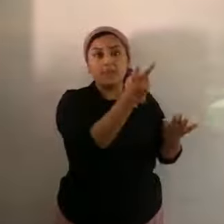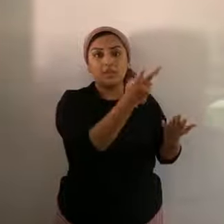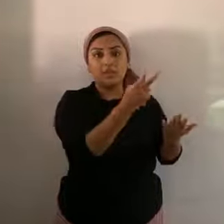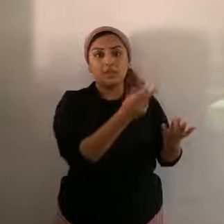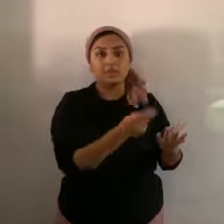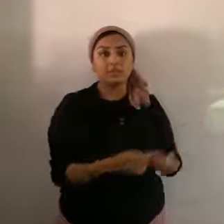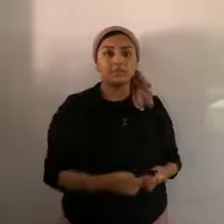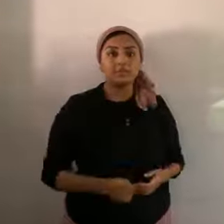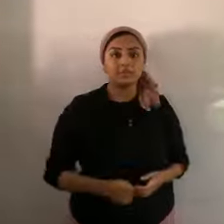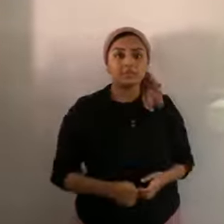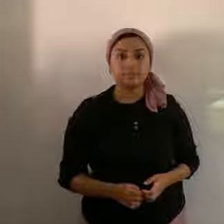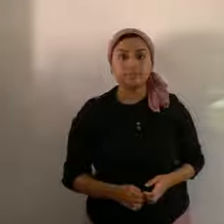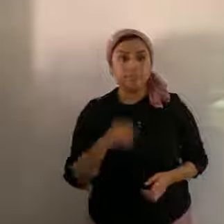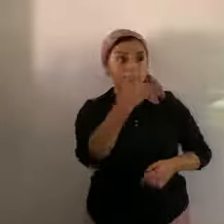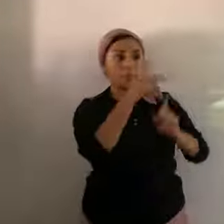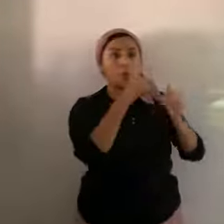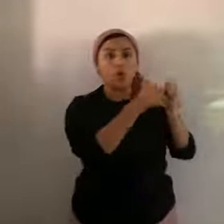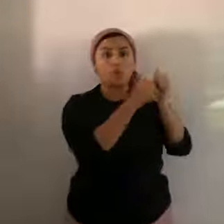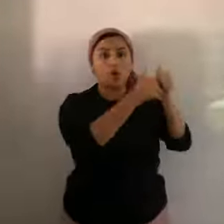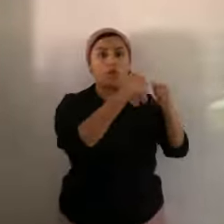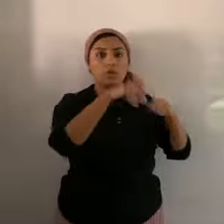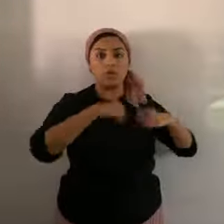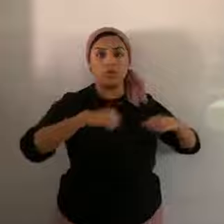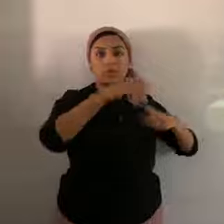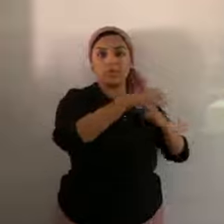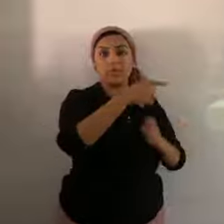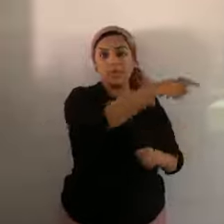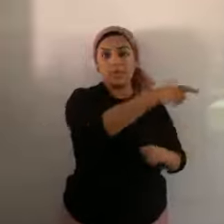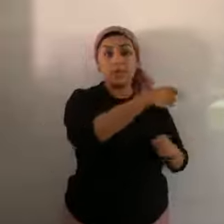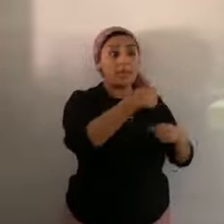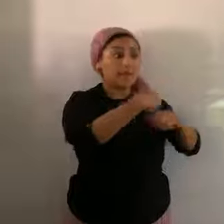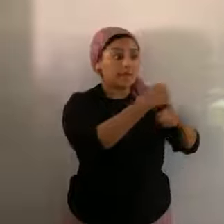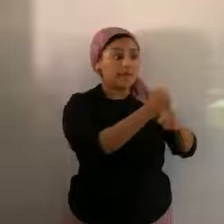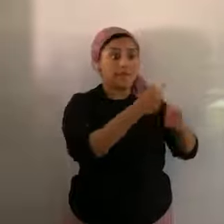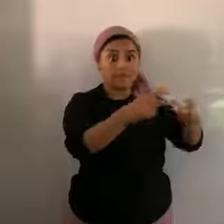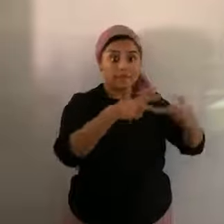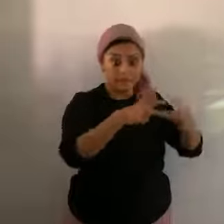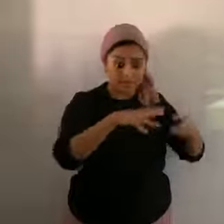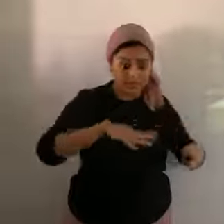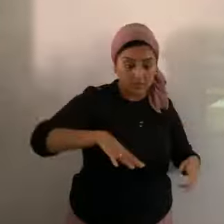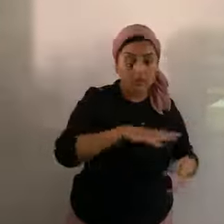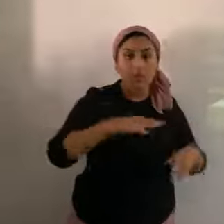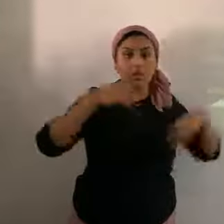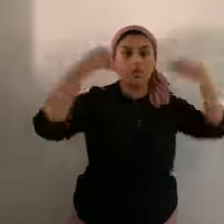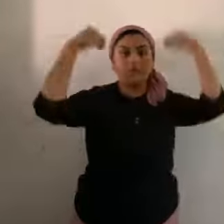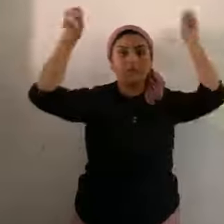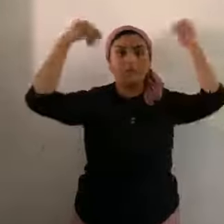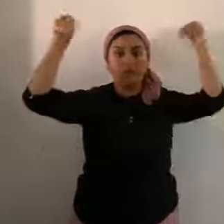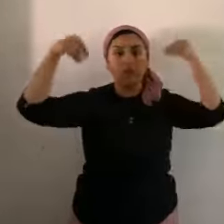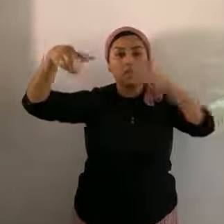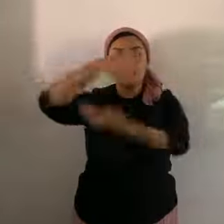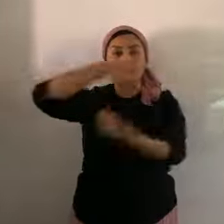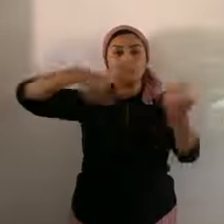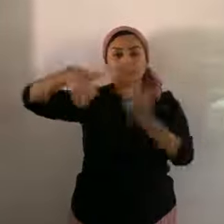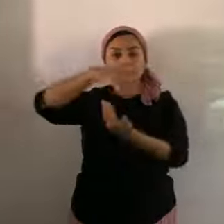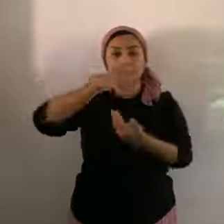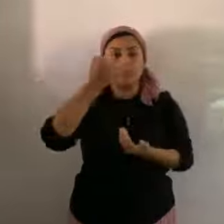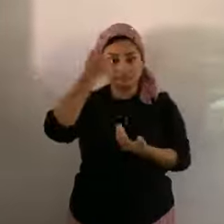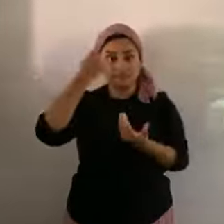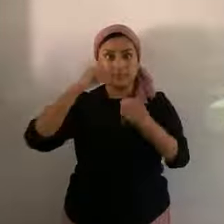Caifás. Y todos sus secuaces hicieron del patio para los gentiles, para que oraran un mercado, eso que nos quede